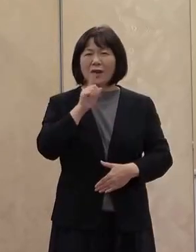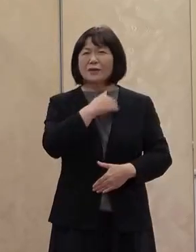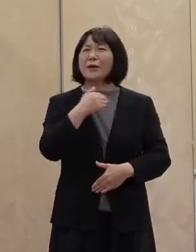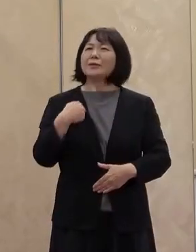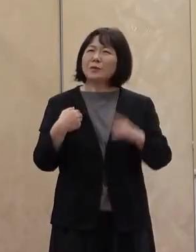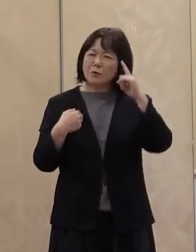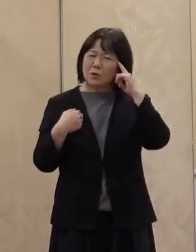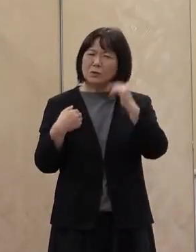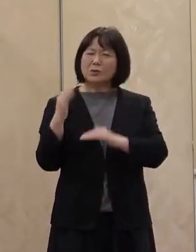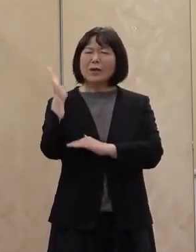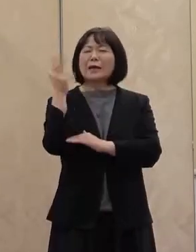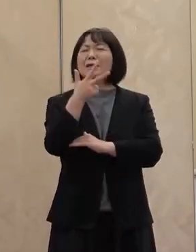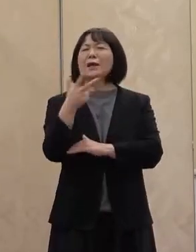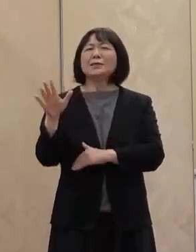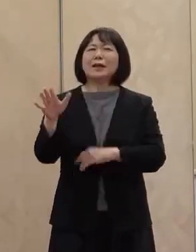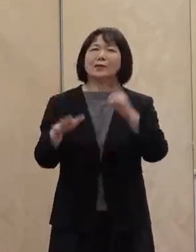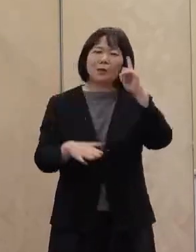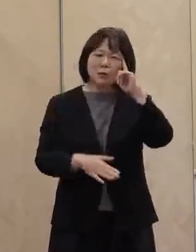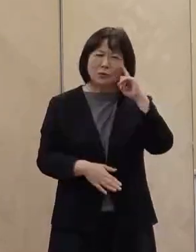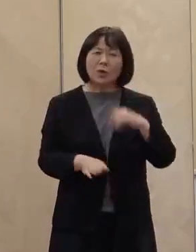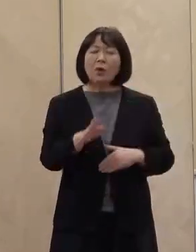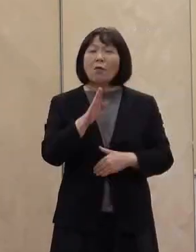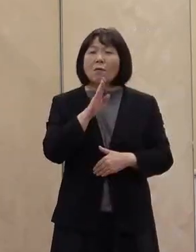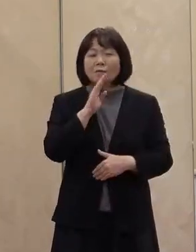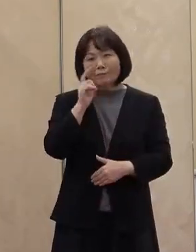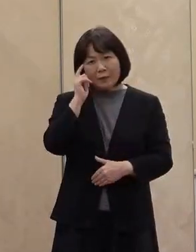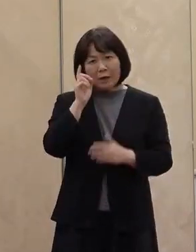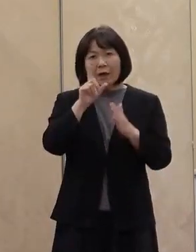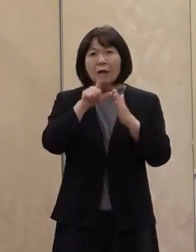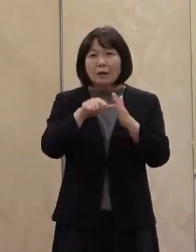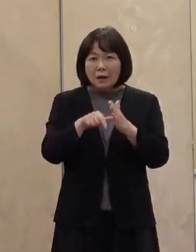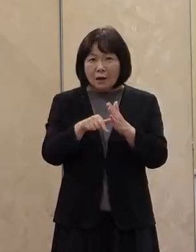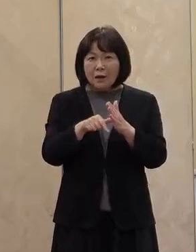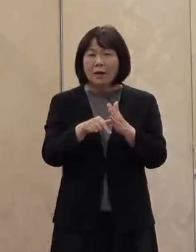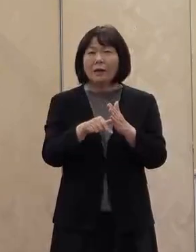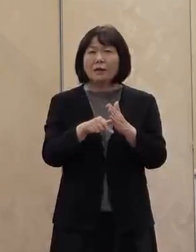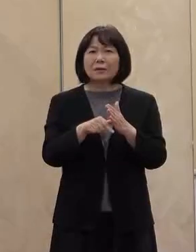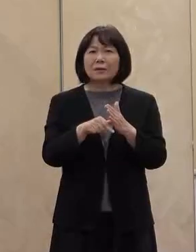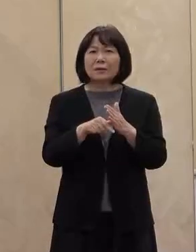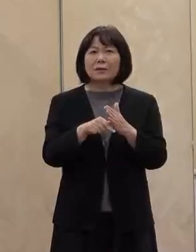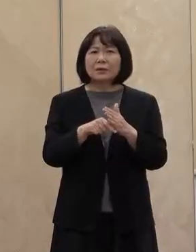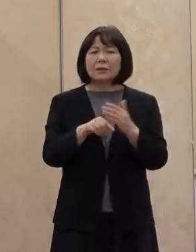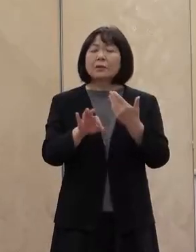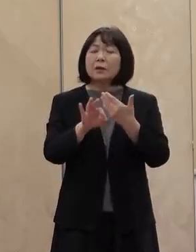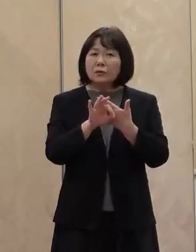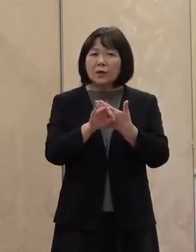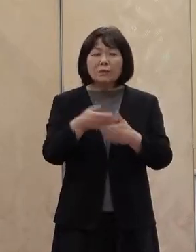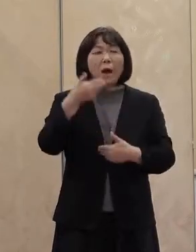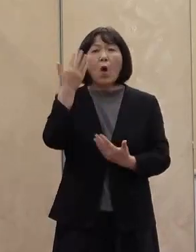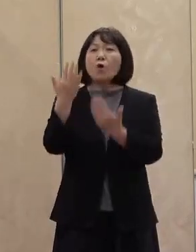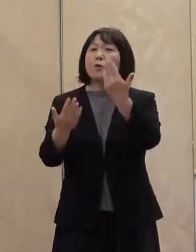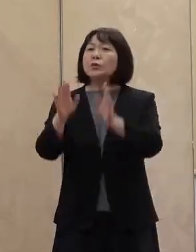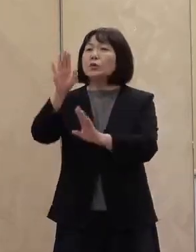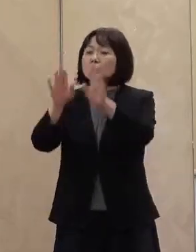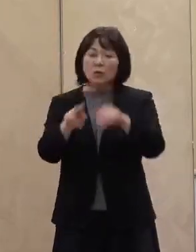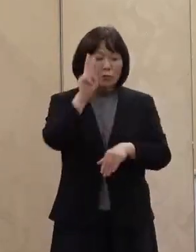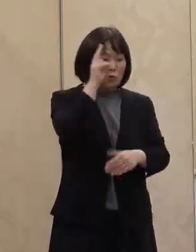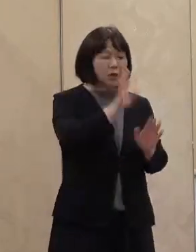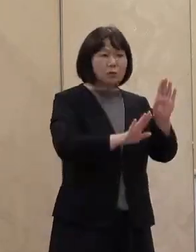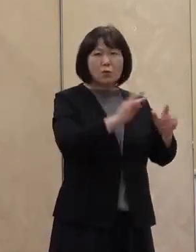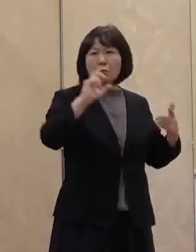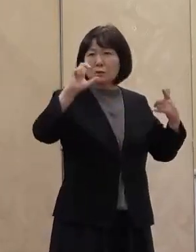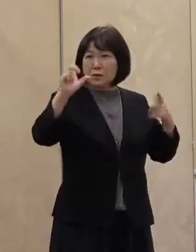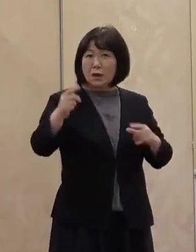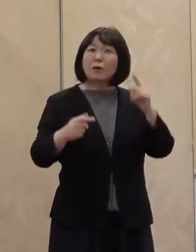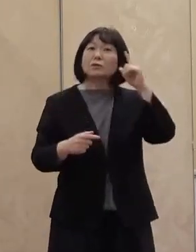場ではあると思いますよ。うん、でも本当のことを考えたらやっぱり青森の状況と大阪の状況も違うと思うし、ち